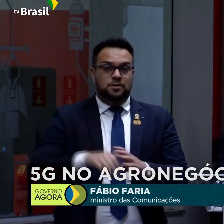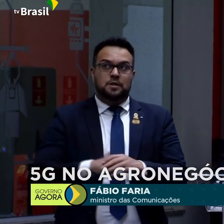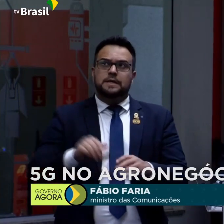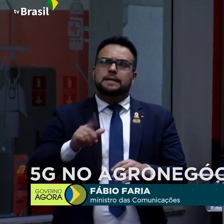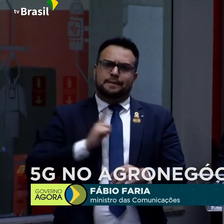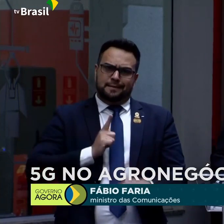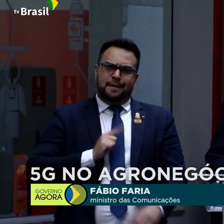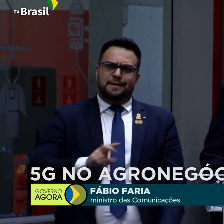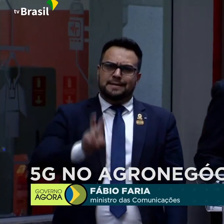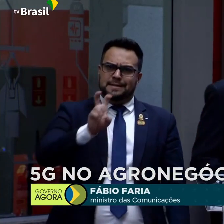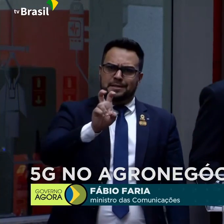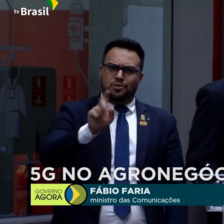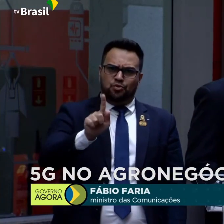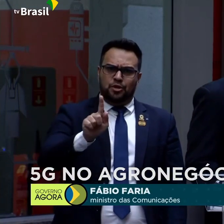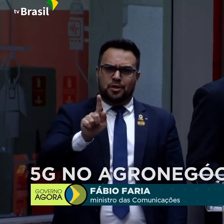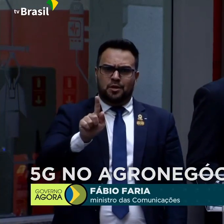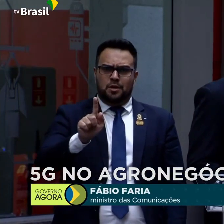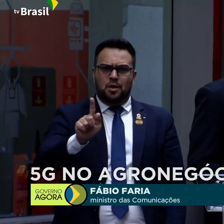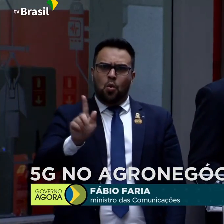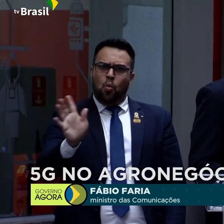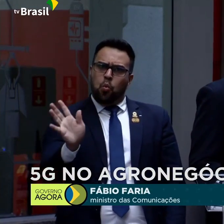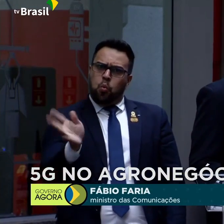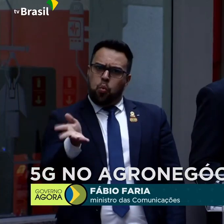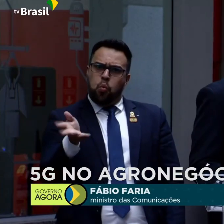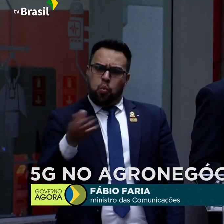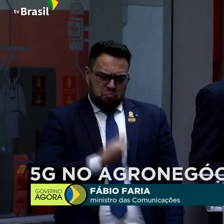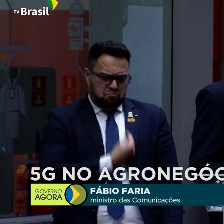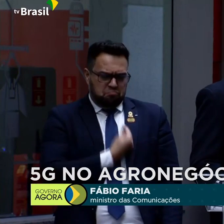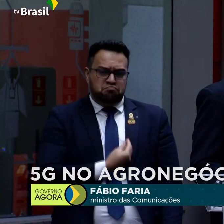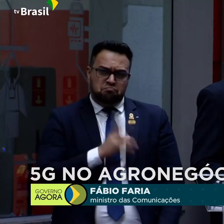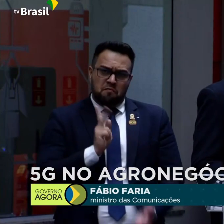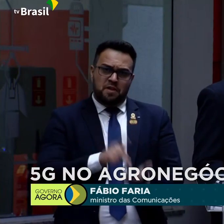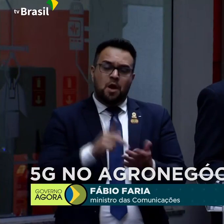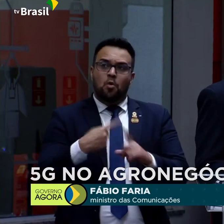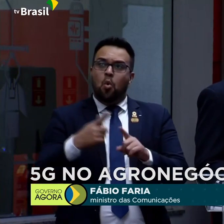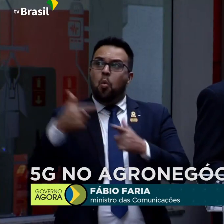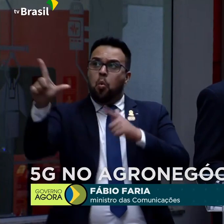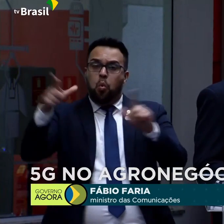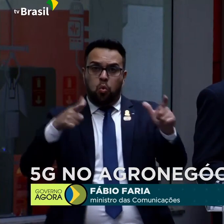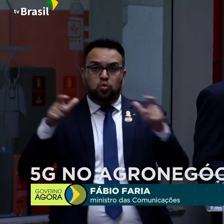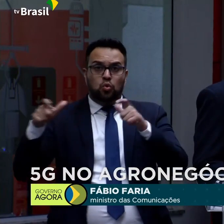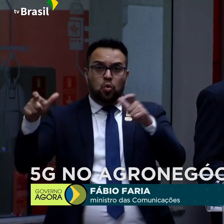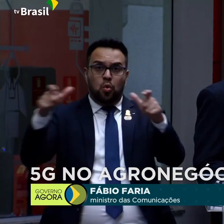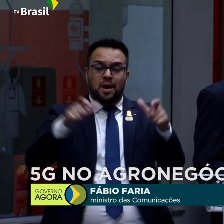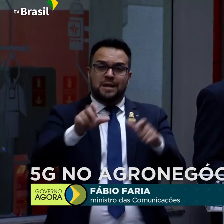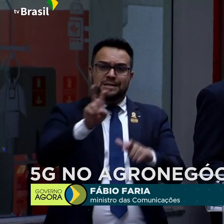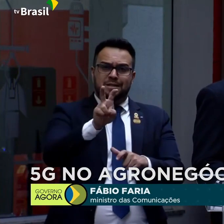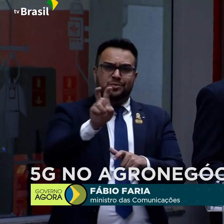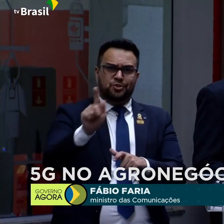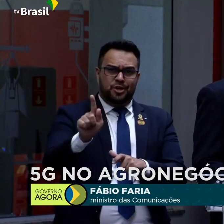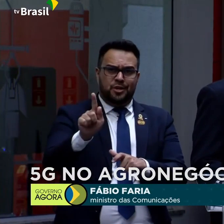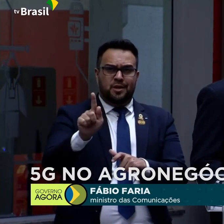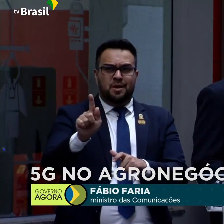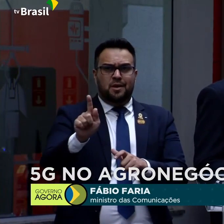5G funcionando de verdade, porque lá em alguns outros lugares, o 5G que eles estão mostrando são